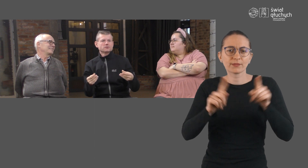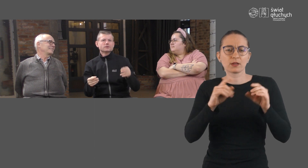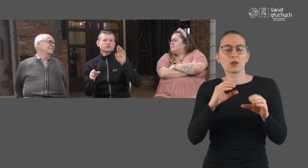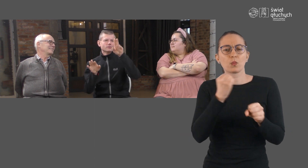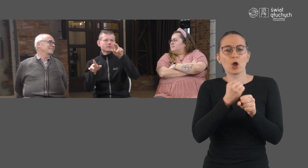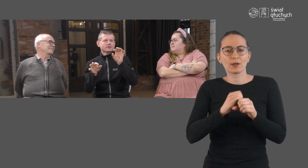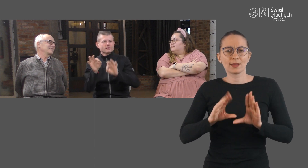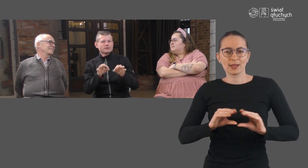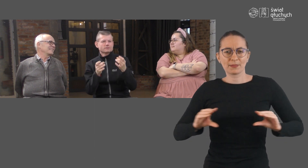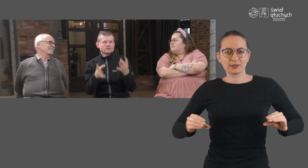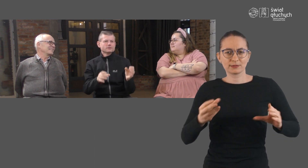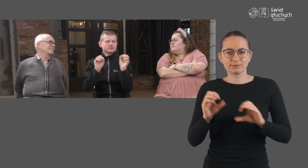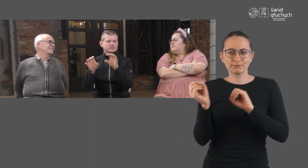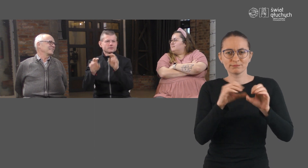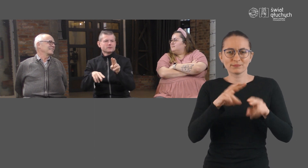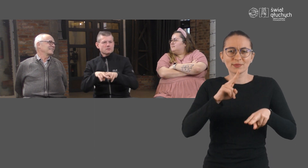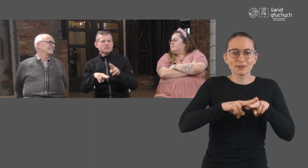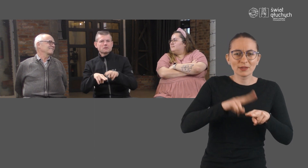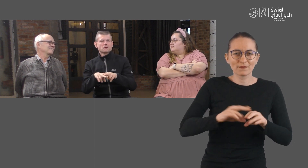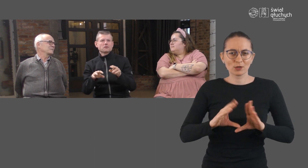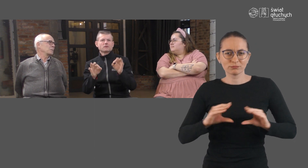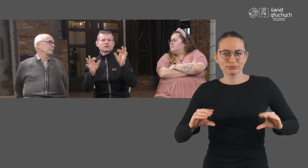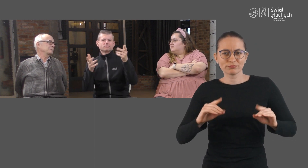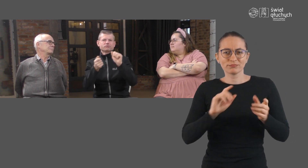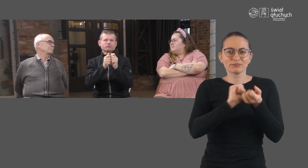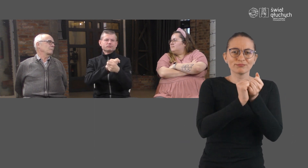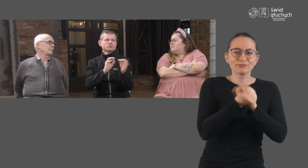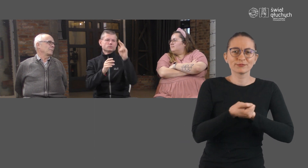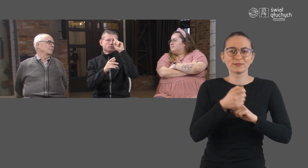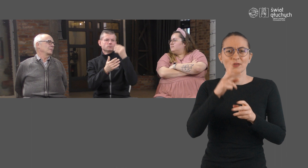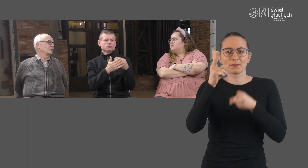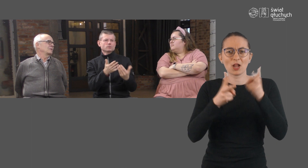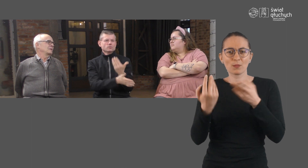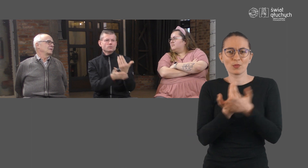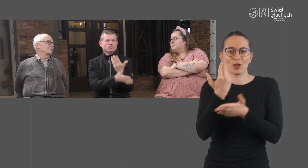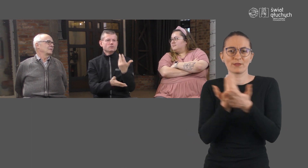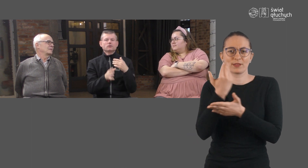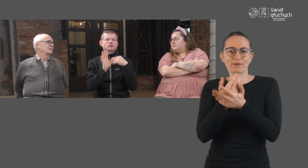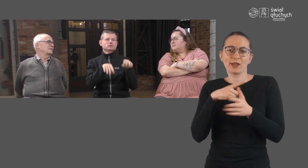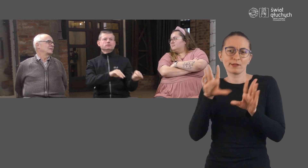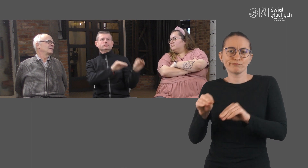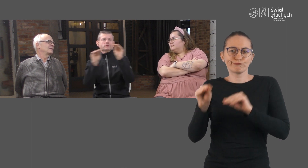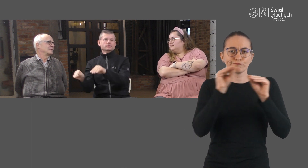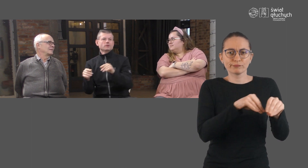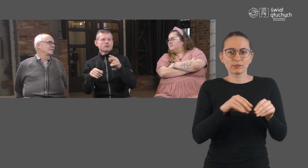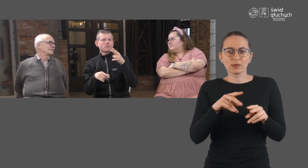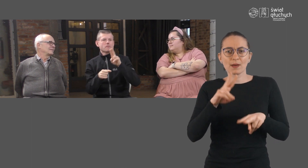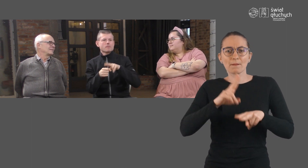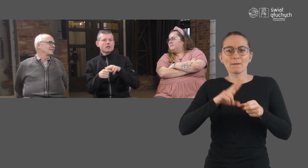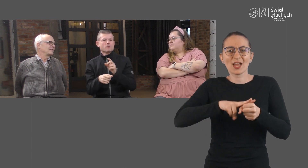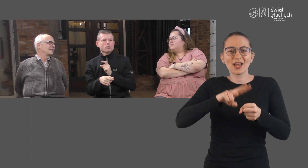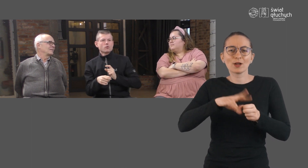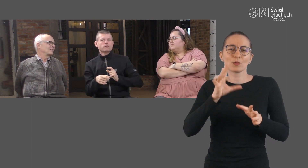ślusarza i potem zacząłem pracować jako tapicer, naprawy różnych tapczanów i tak dalej. Potem się